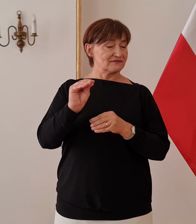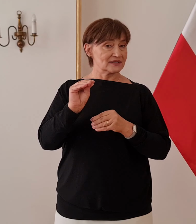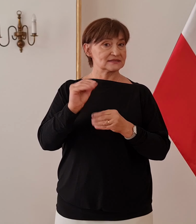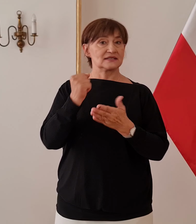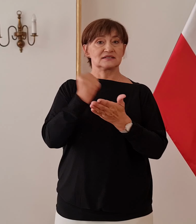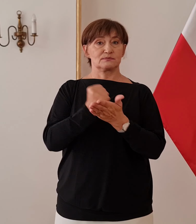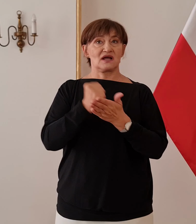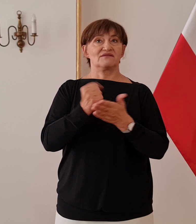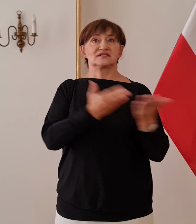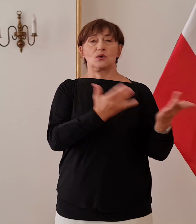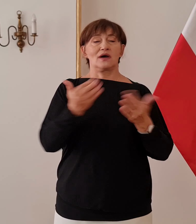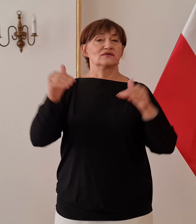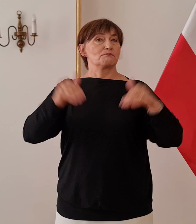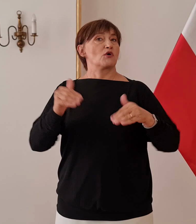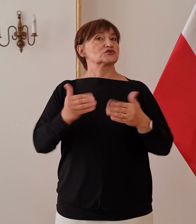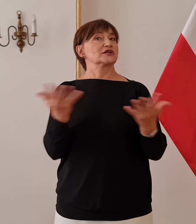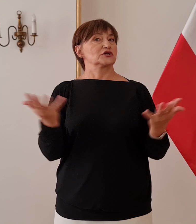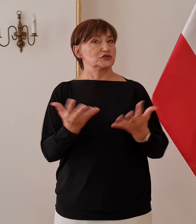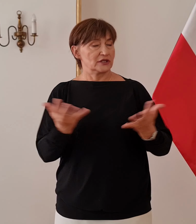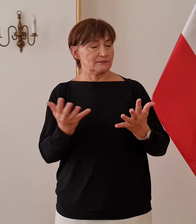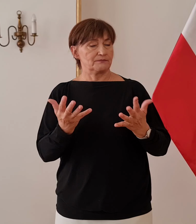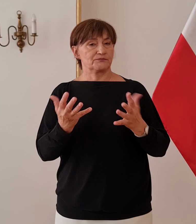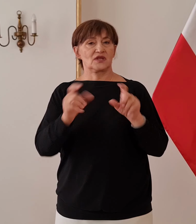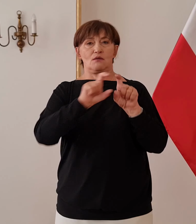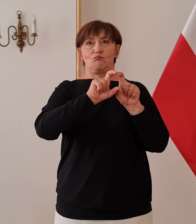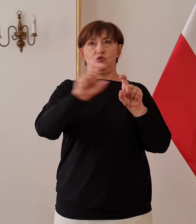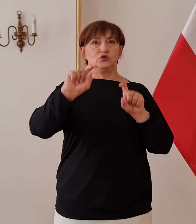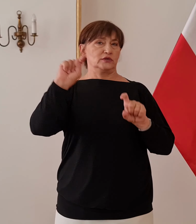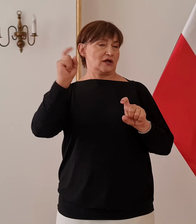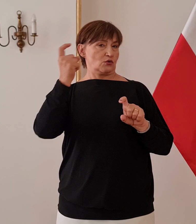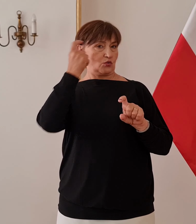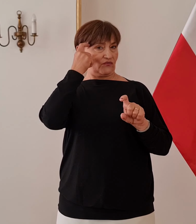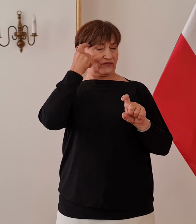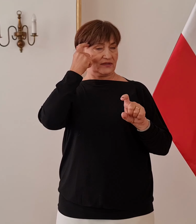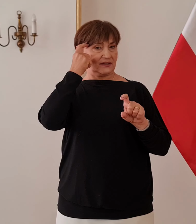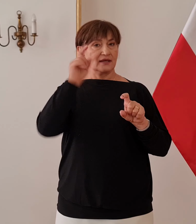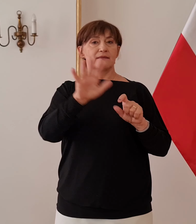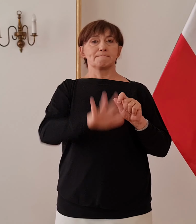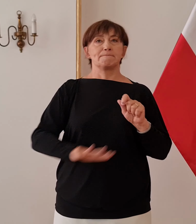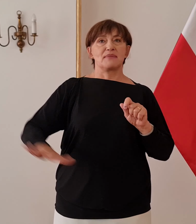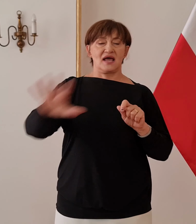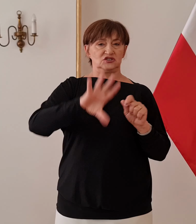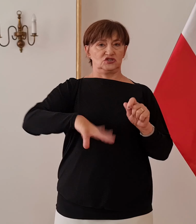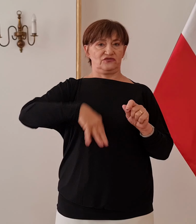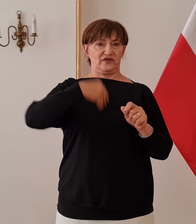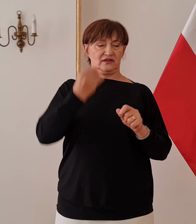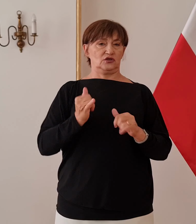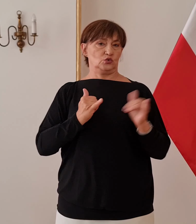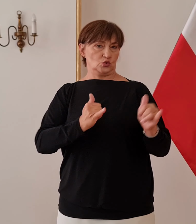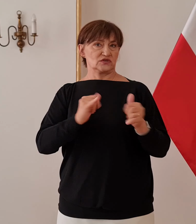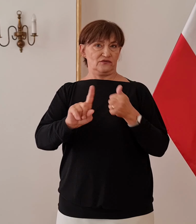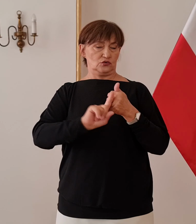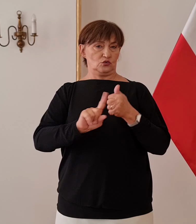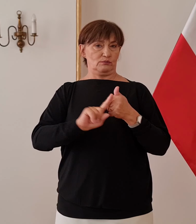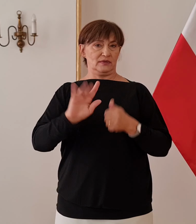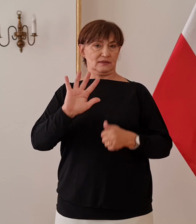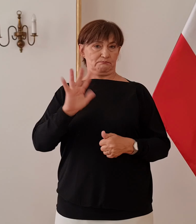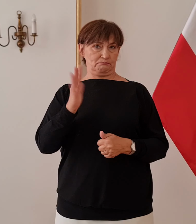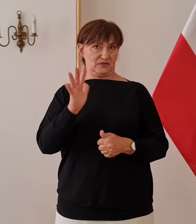Najwięcej spraw można załatwić w budynku głównym na Placu Świętego Józefa V.